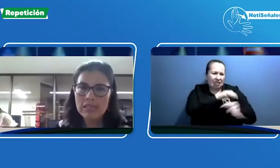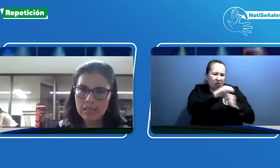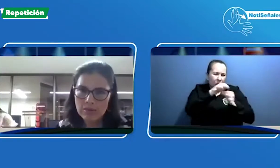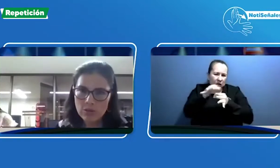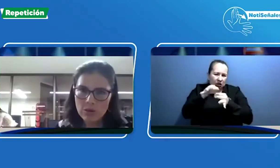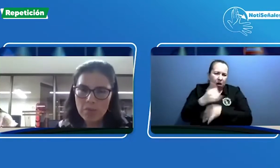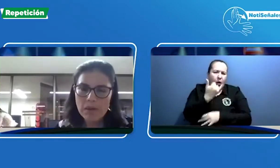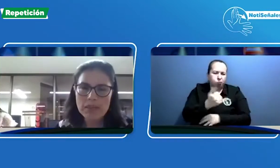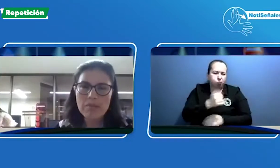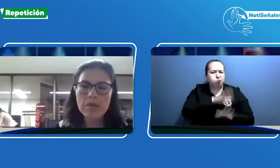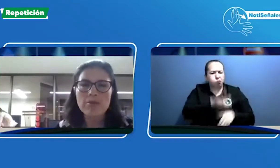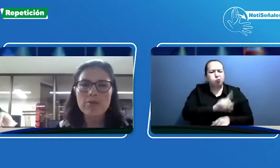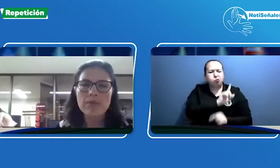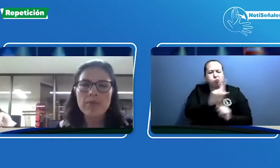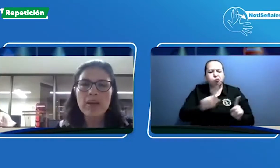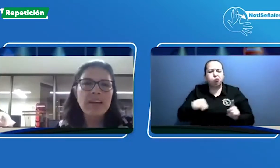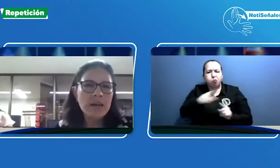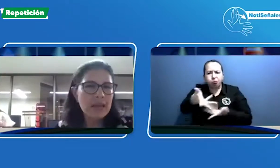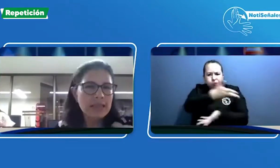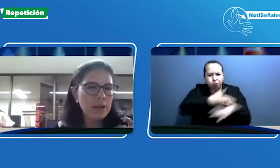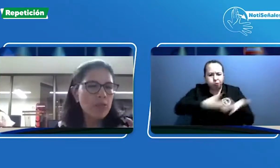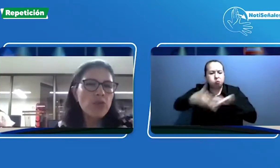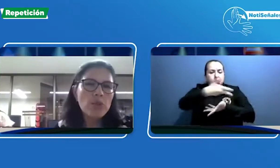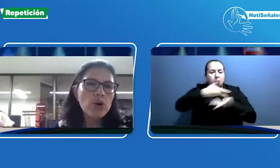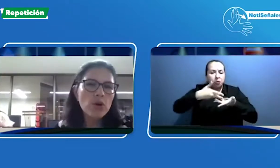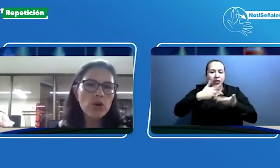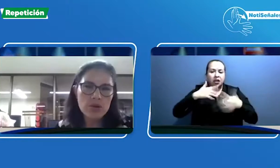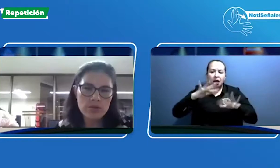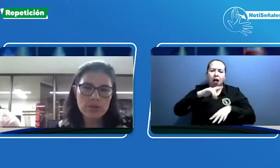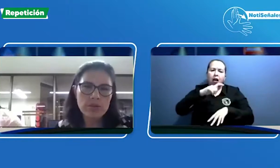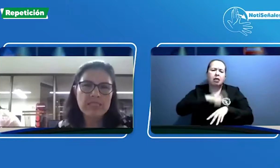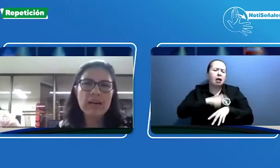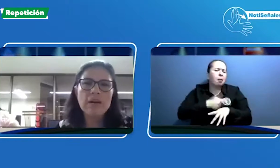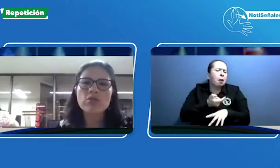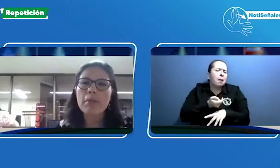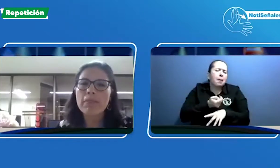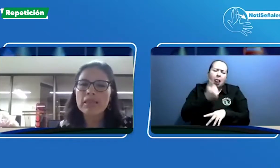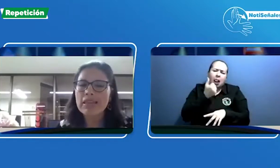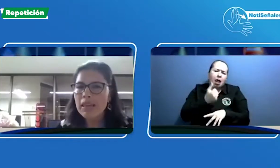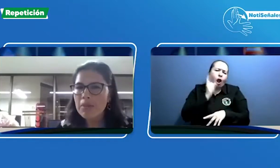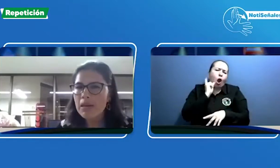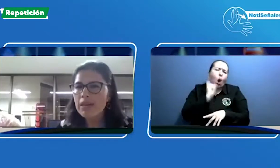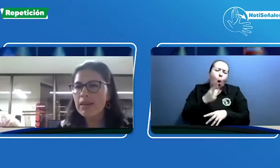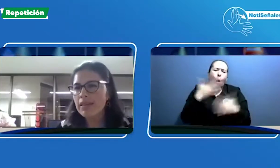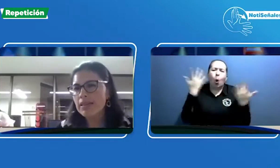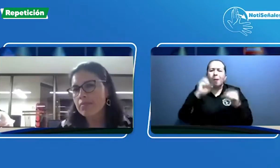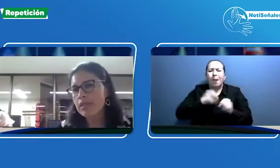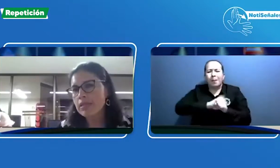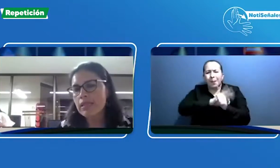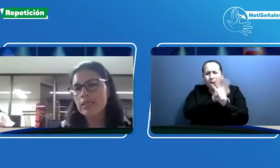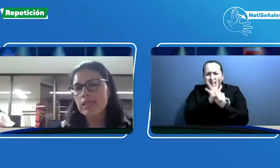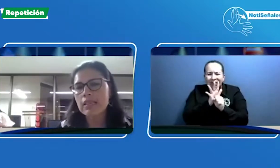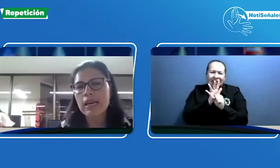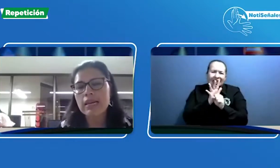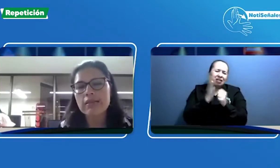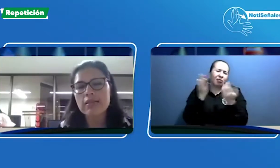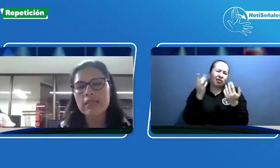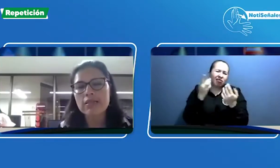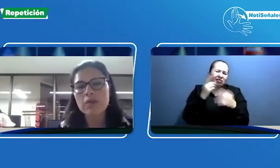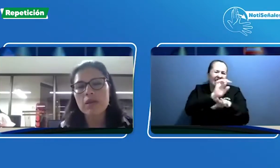de nuestro departamento. El tiempo fue muy corto, porque estábamos en pandemia, y las